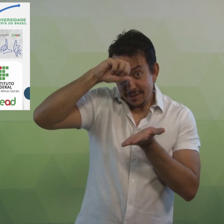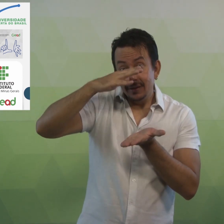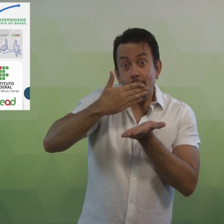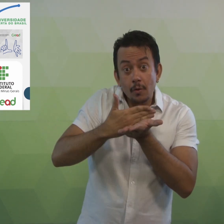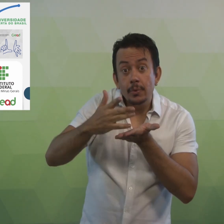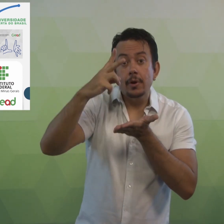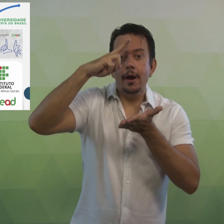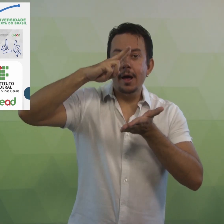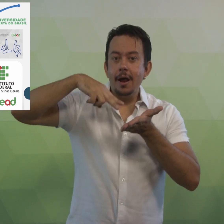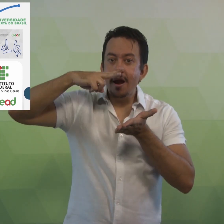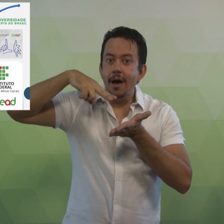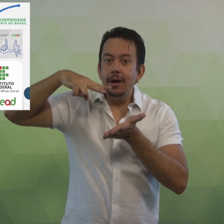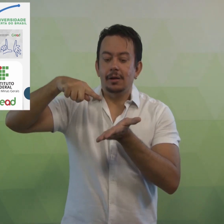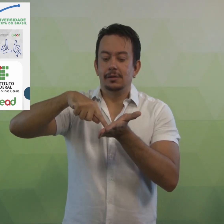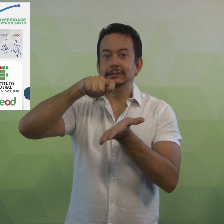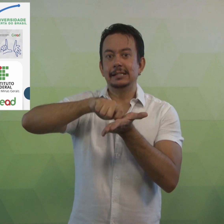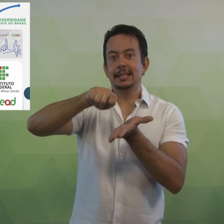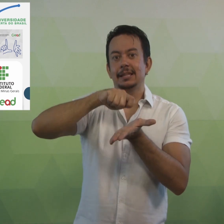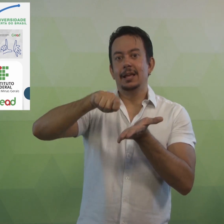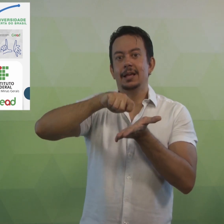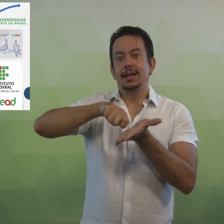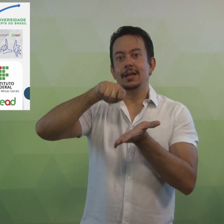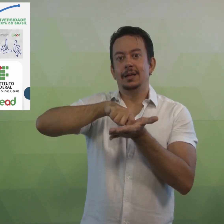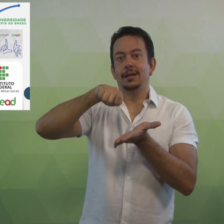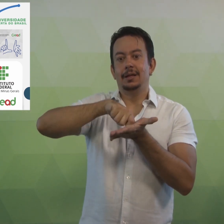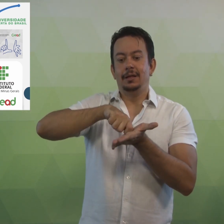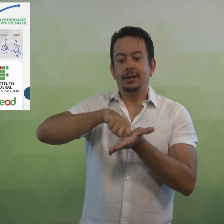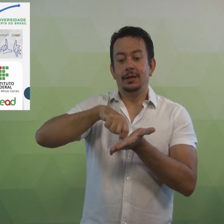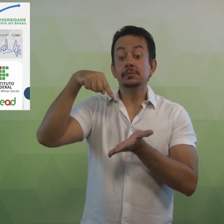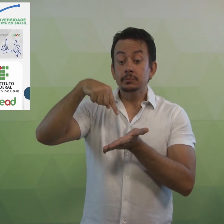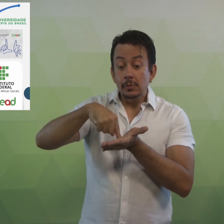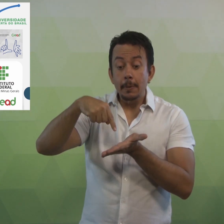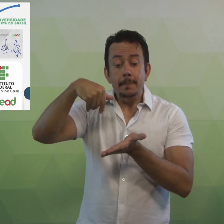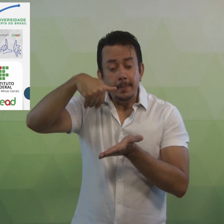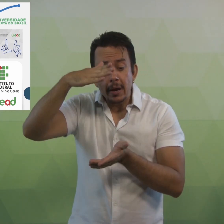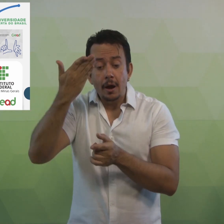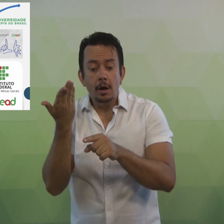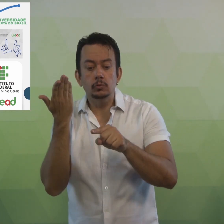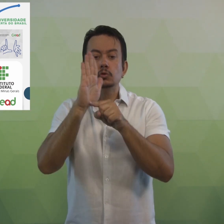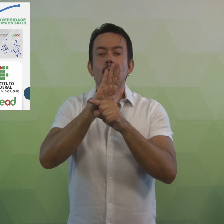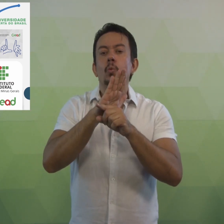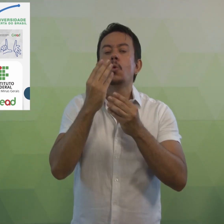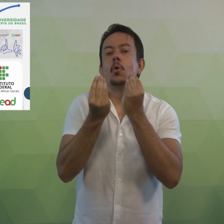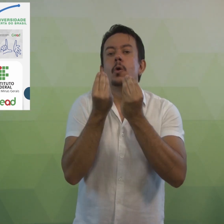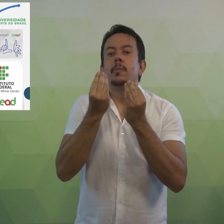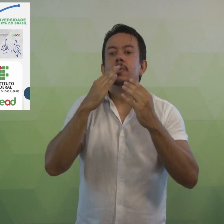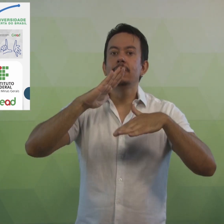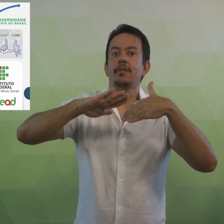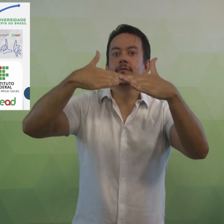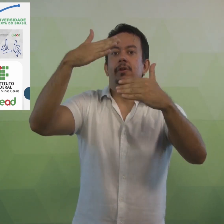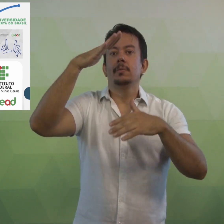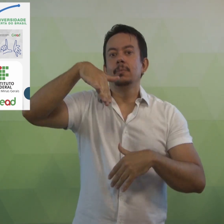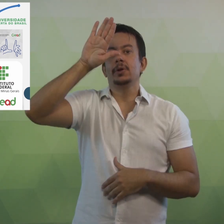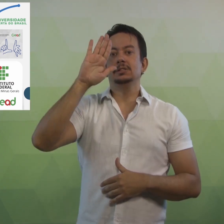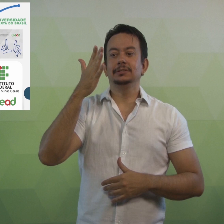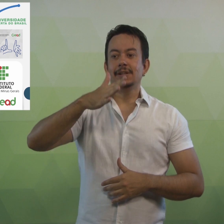essa estrutura, para sabermos tanto a falar, quanto a usar Libras, a ler, a escrever